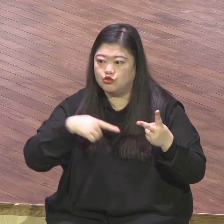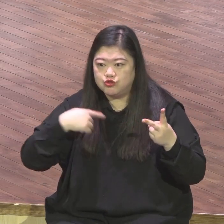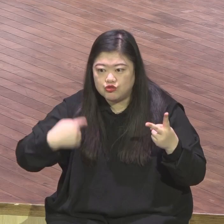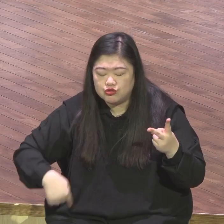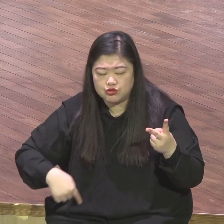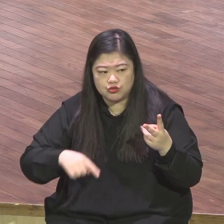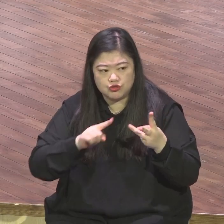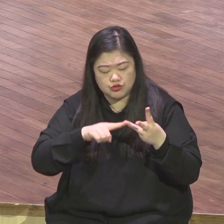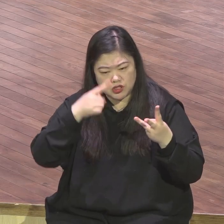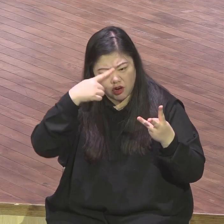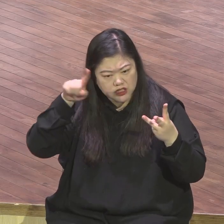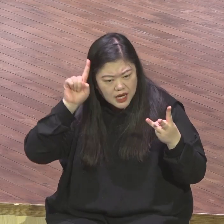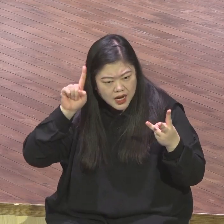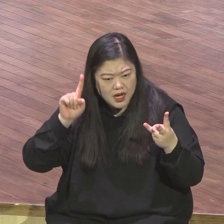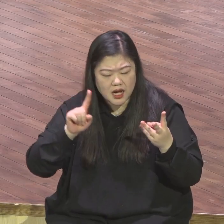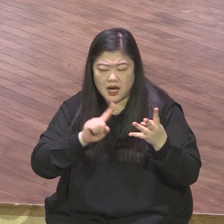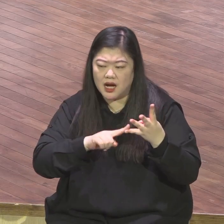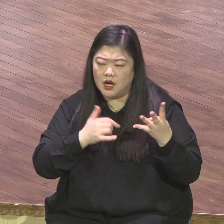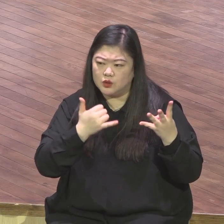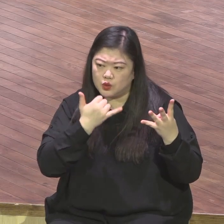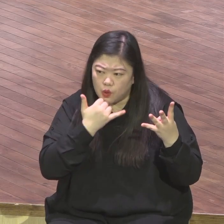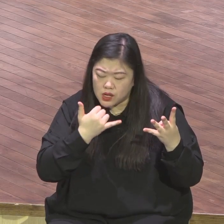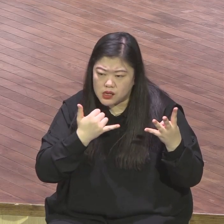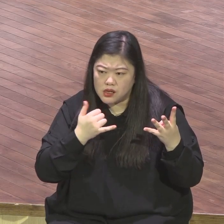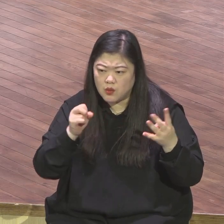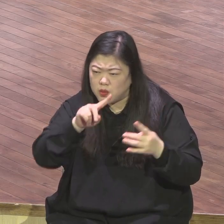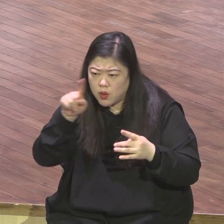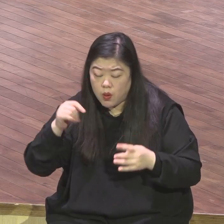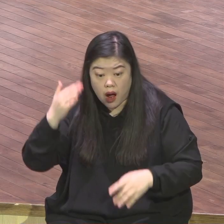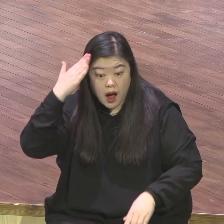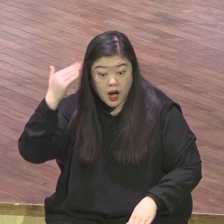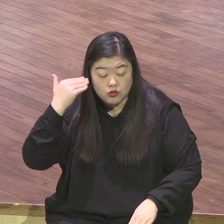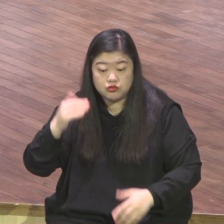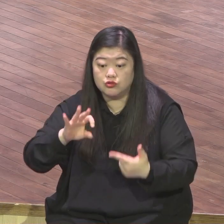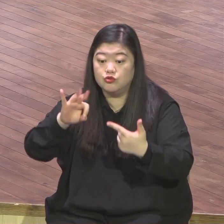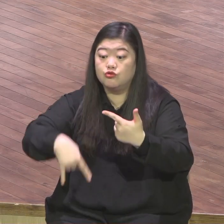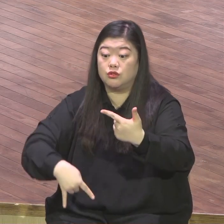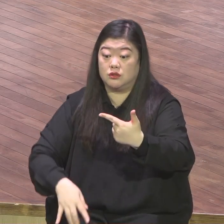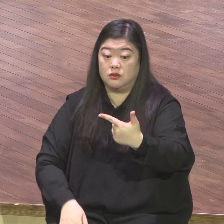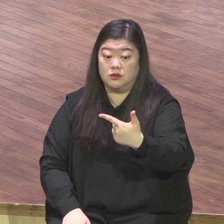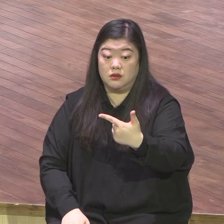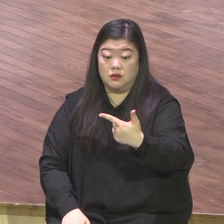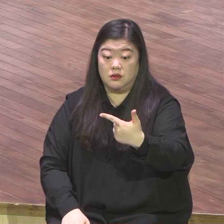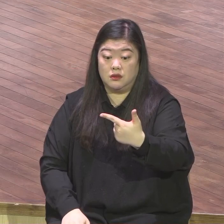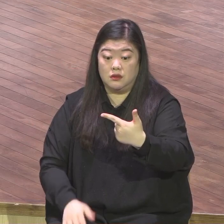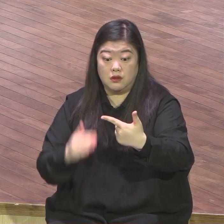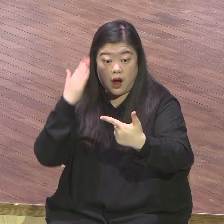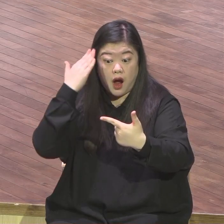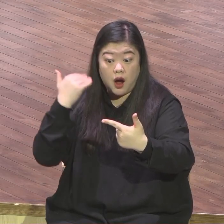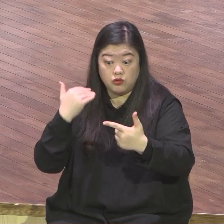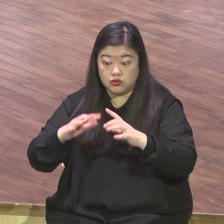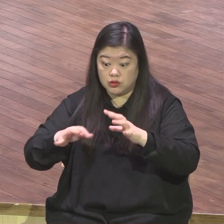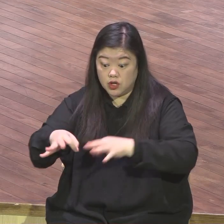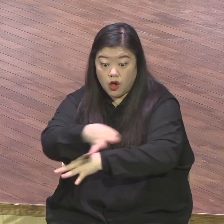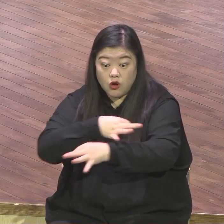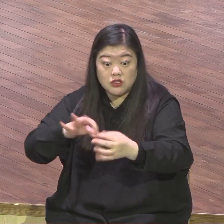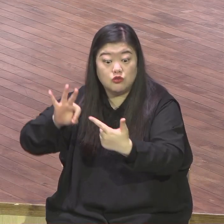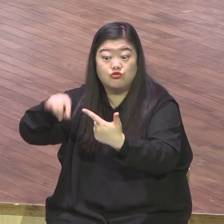그다음 보니까 독일, 그 다음에 우리나라더라니까요. 이 정도로 강대국이 돼. 정치는 완전히